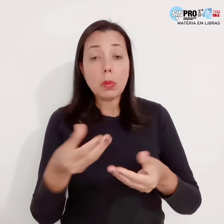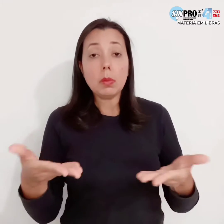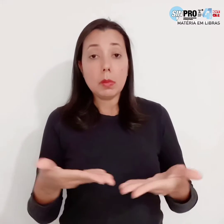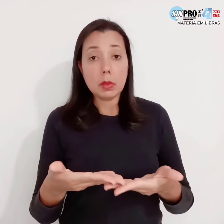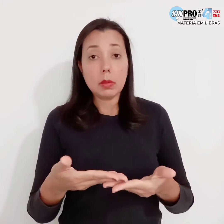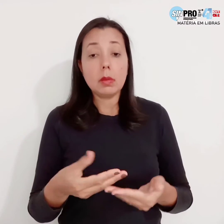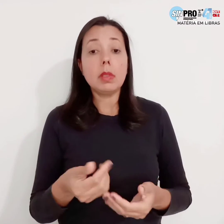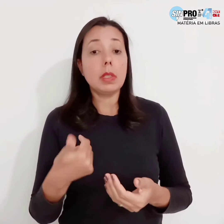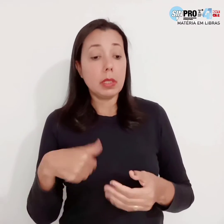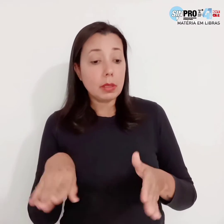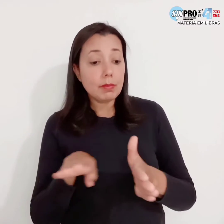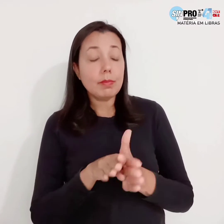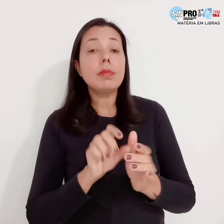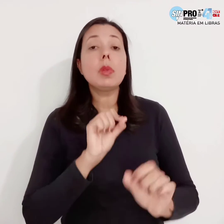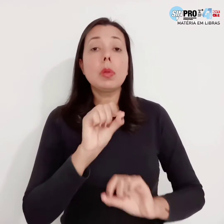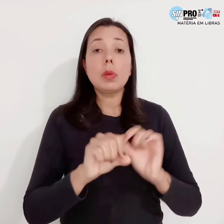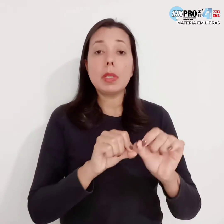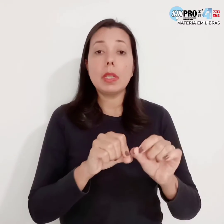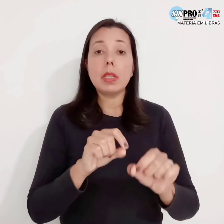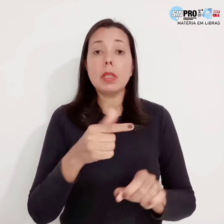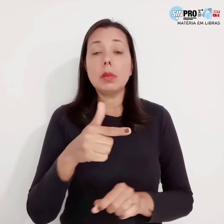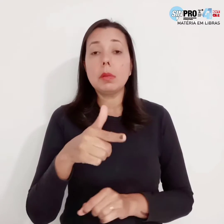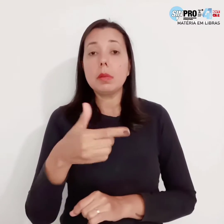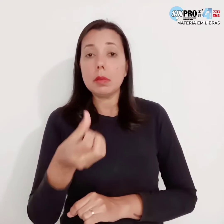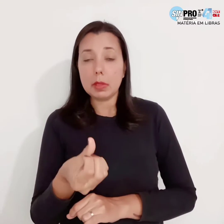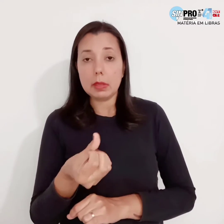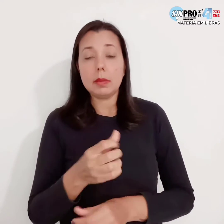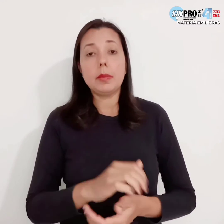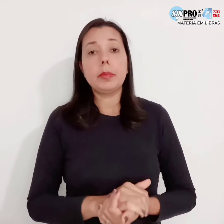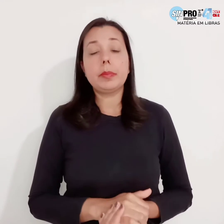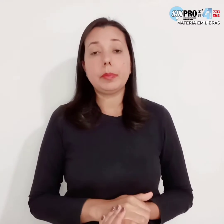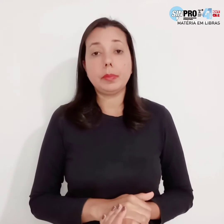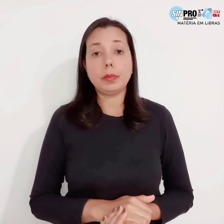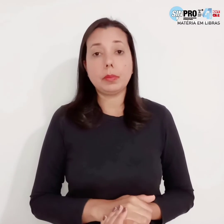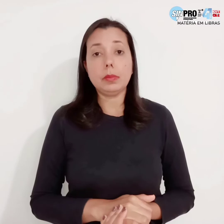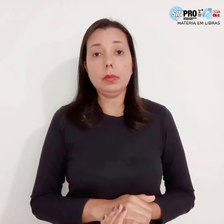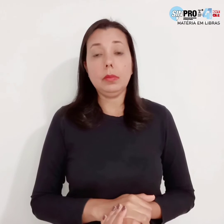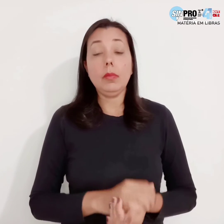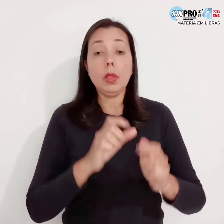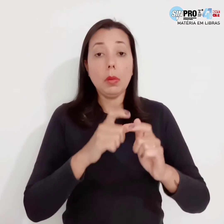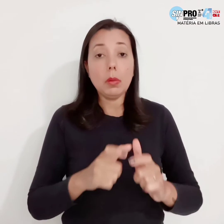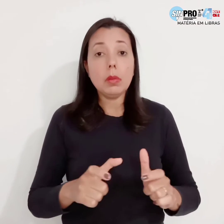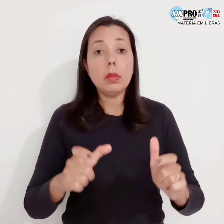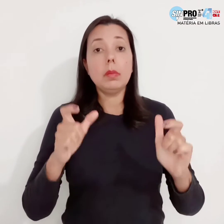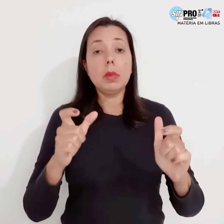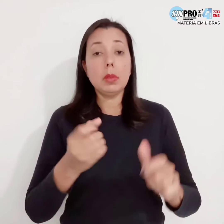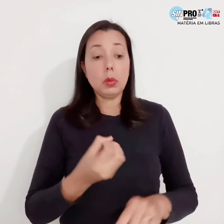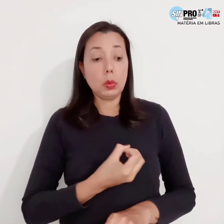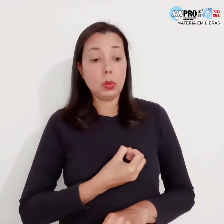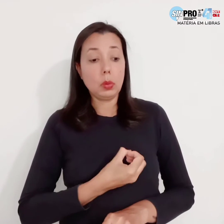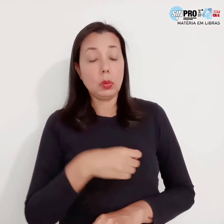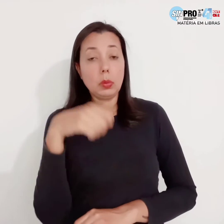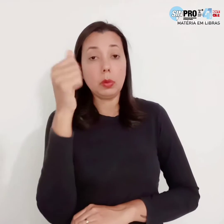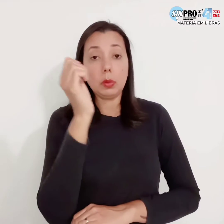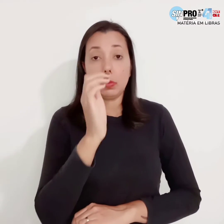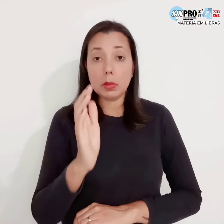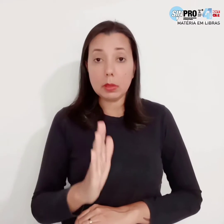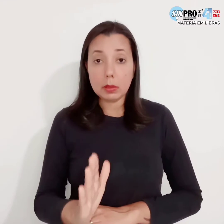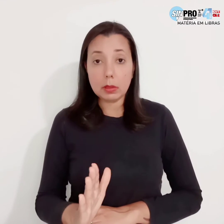que vinha ocorrendo desde 2016, com o aumento do número de brasileiros na